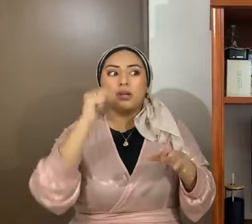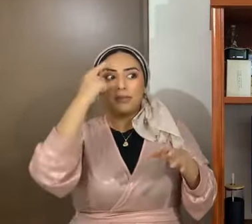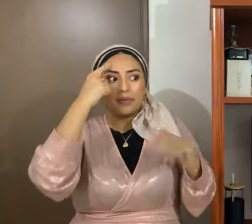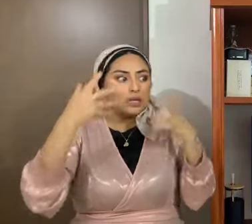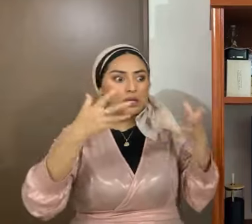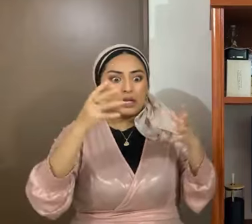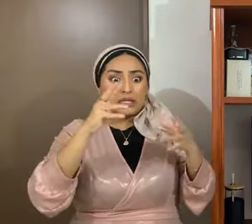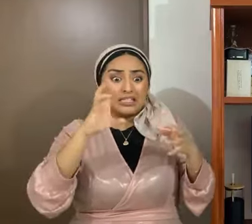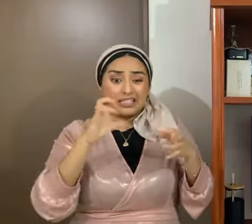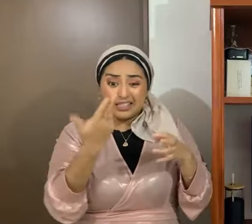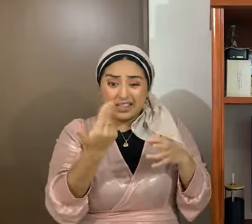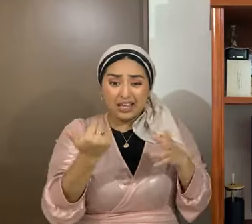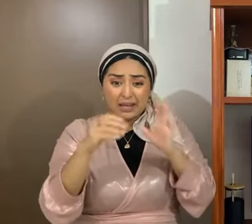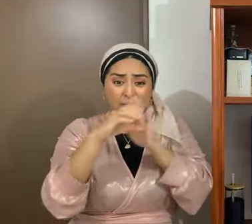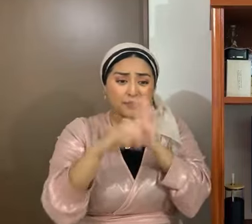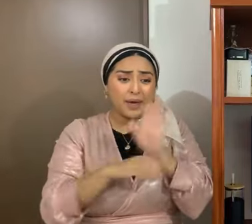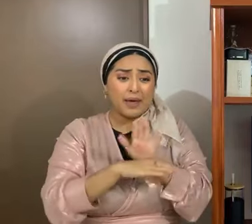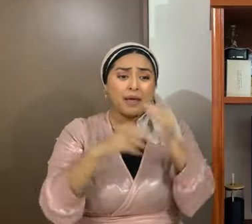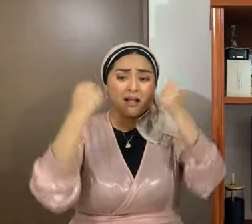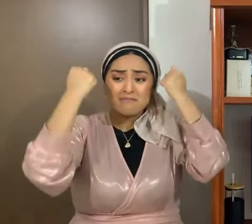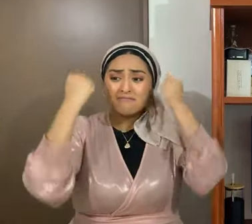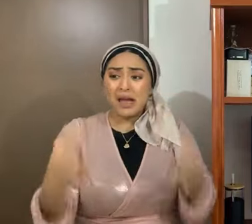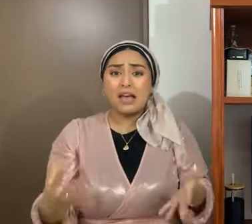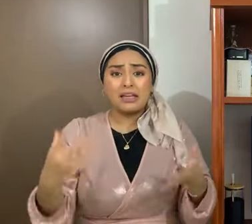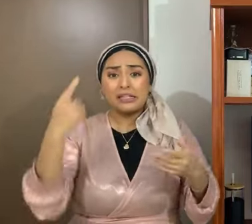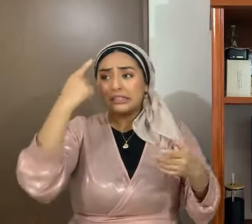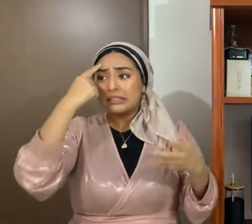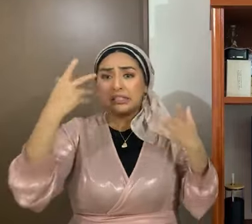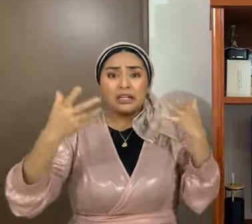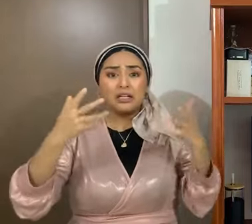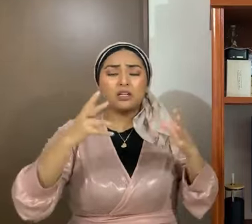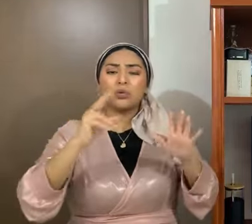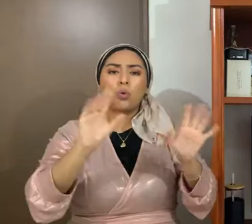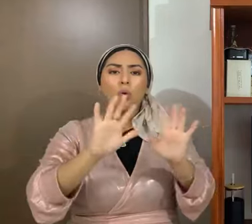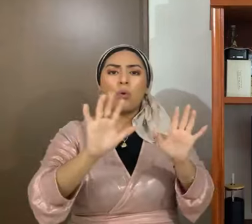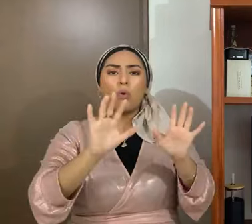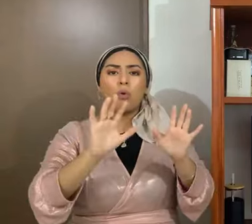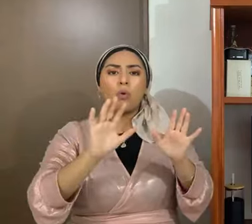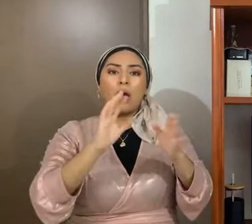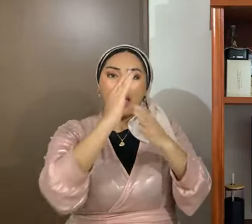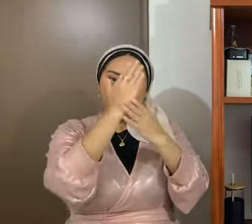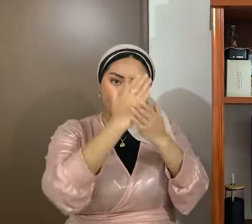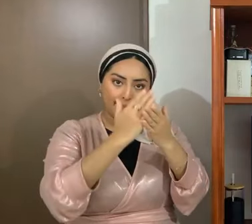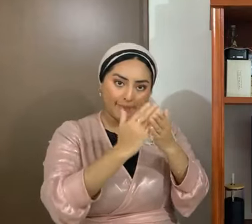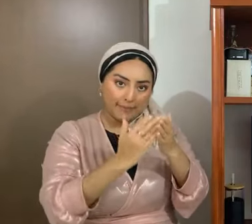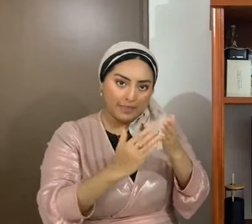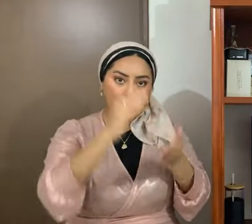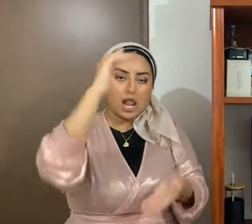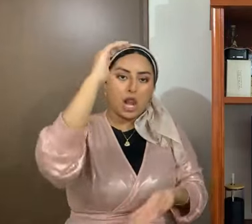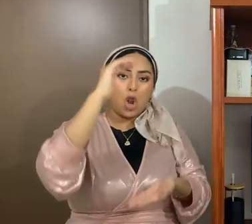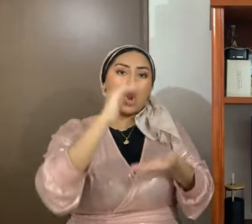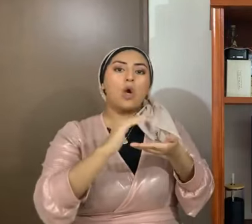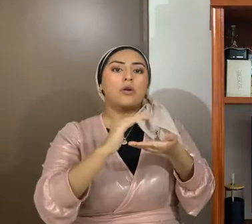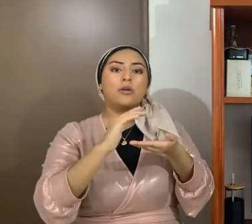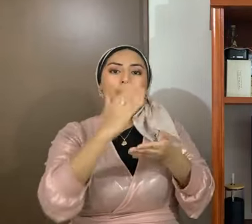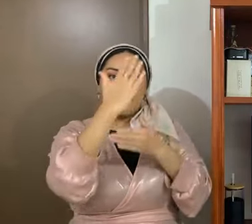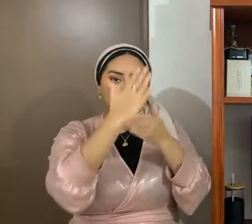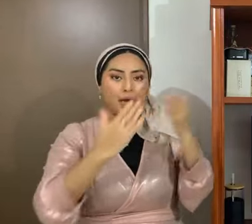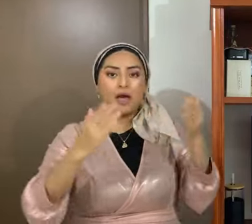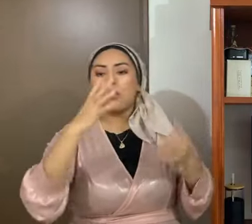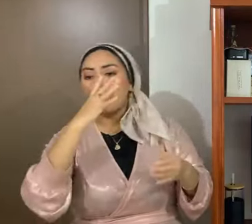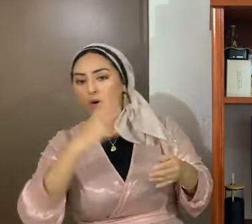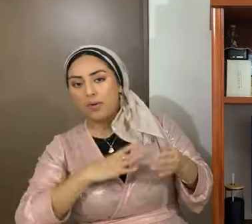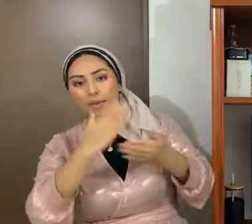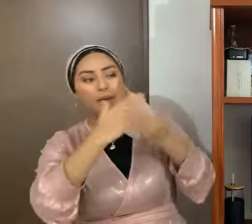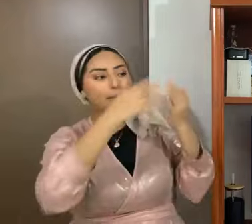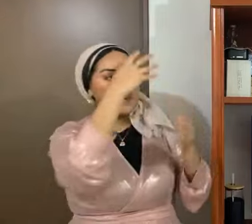digan, pero es que ¿a poco tengo que cumplir los 613 mandamientos? No, son menos los mandamientos que